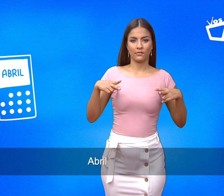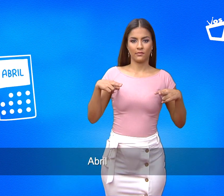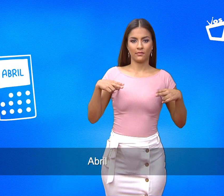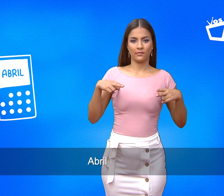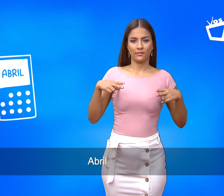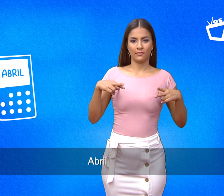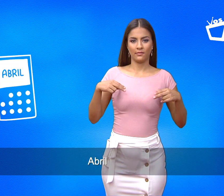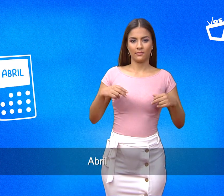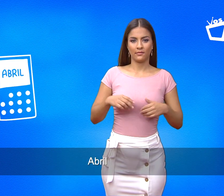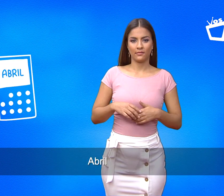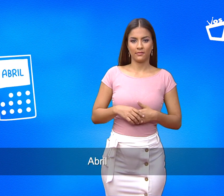abril